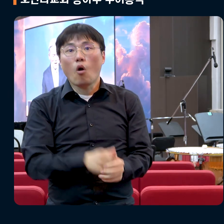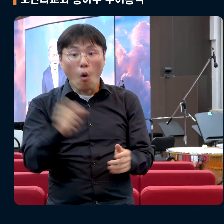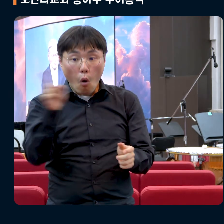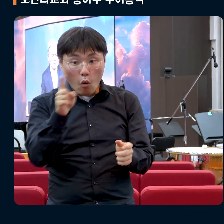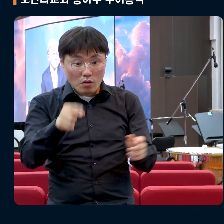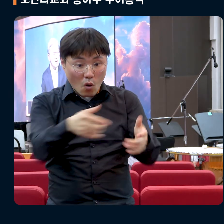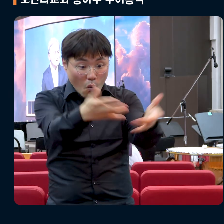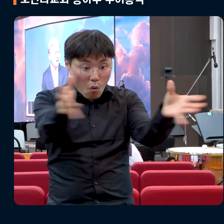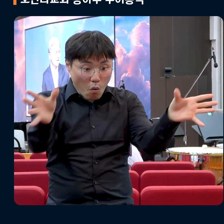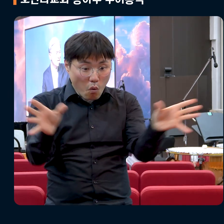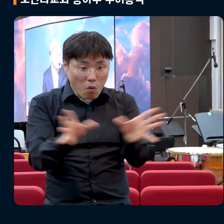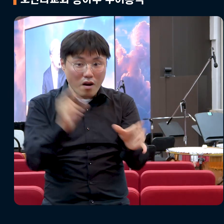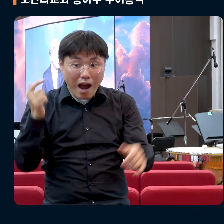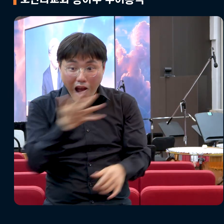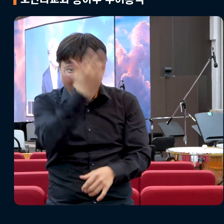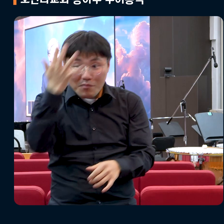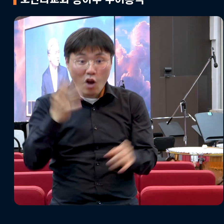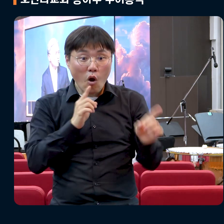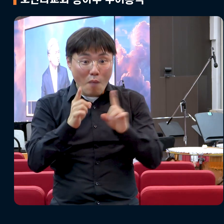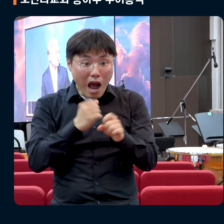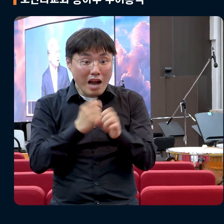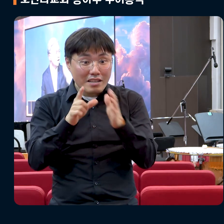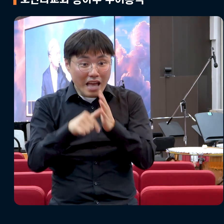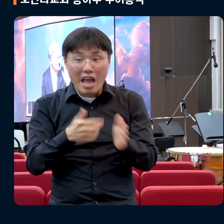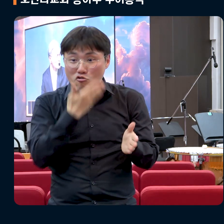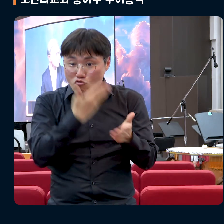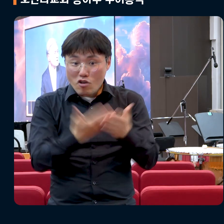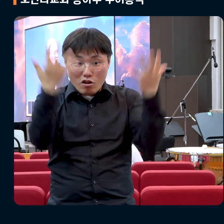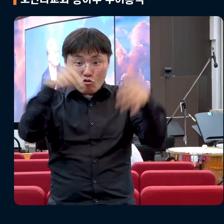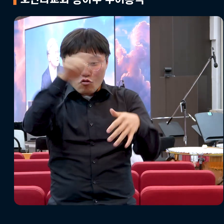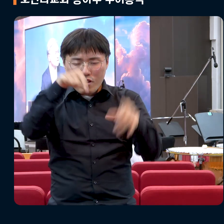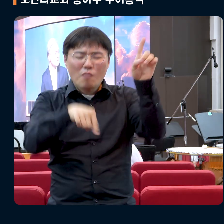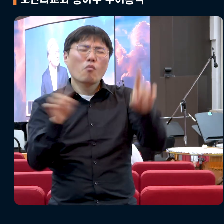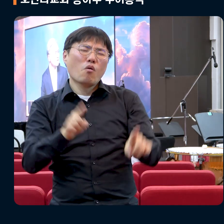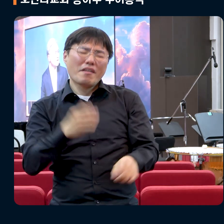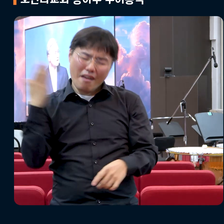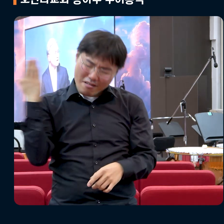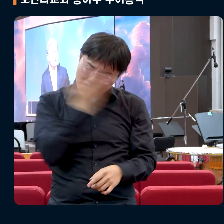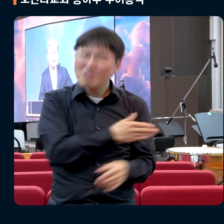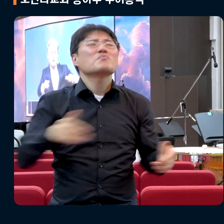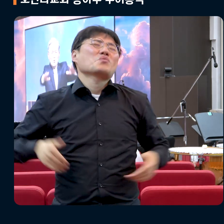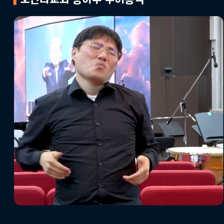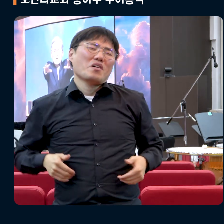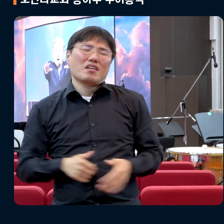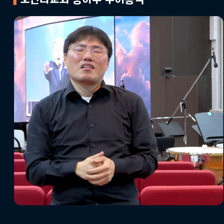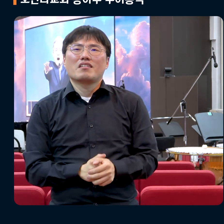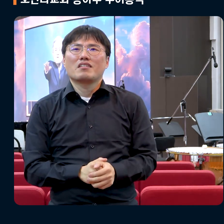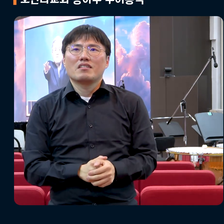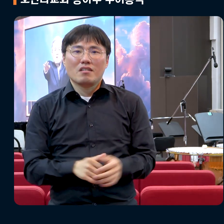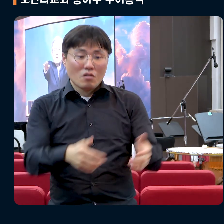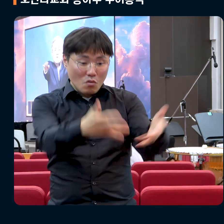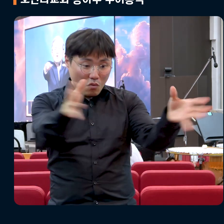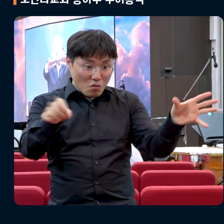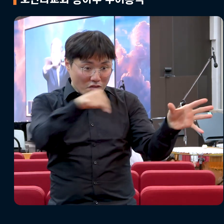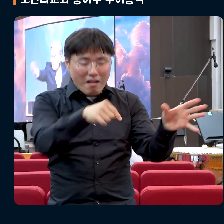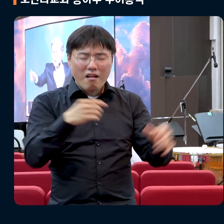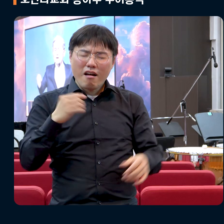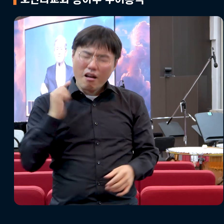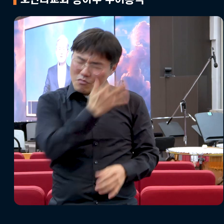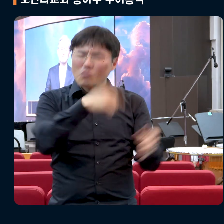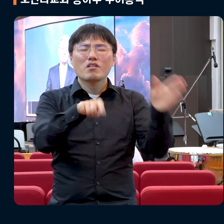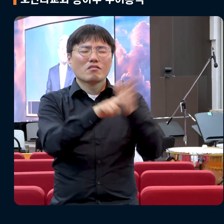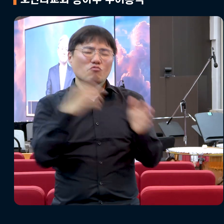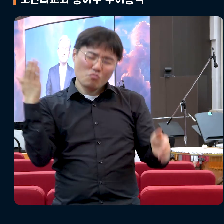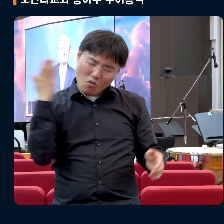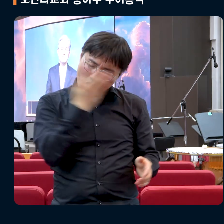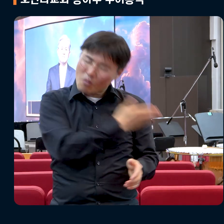여러분, 어떤 공동체가 얼마나 아름다운가 할 때 그 가장 중요한 요소 중에 하나가 트랜스페런시예요. 예, 그 공동체가